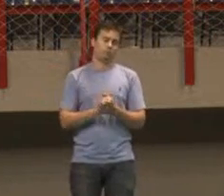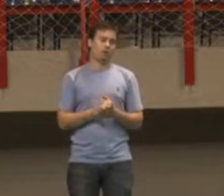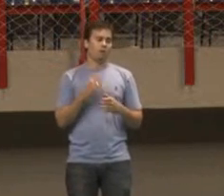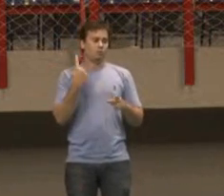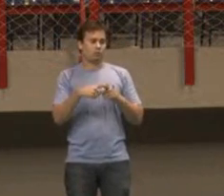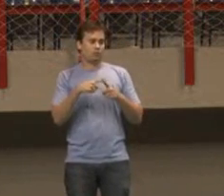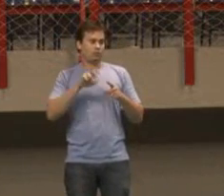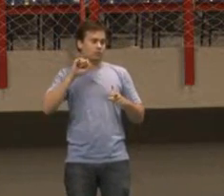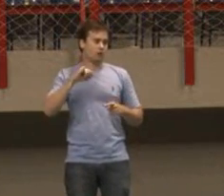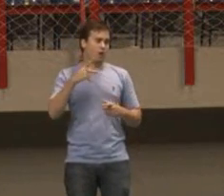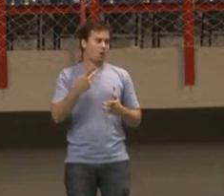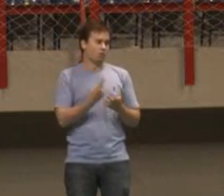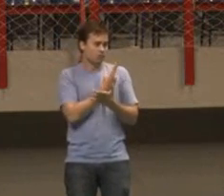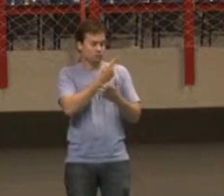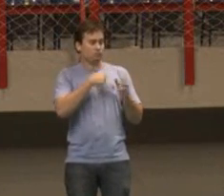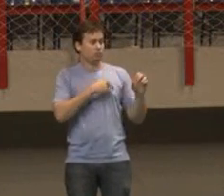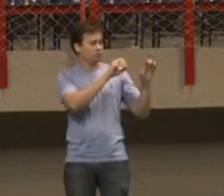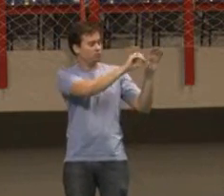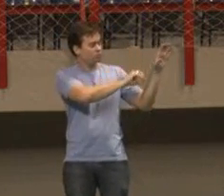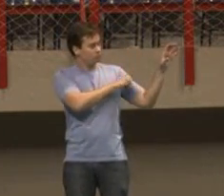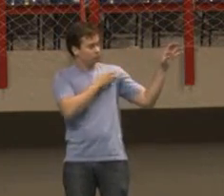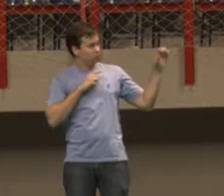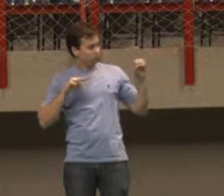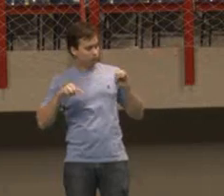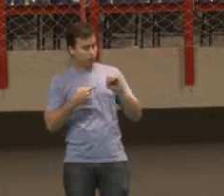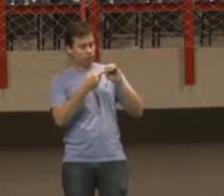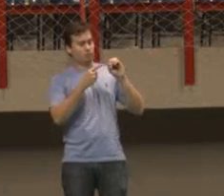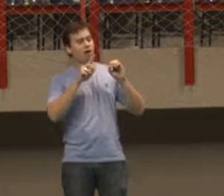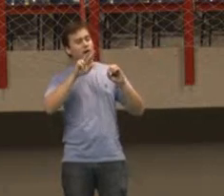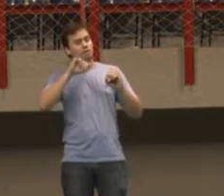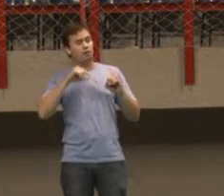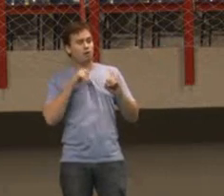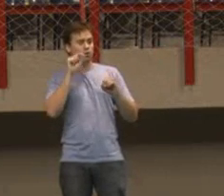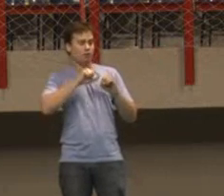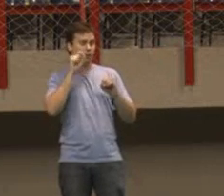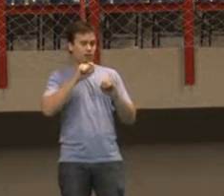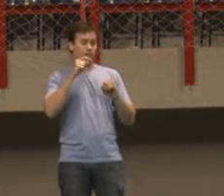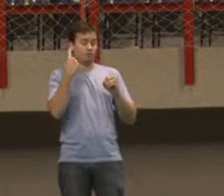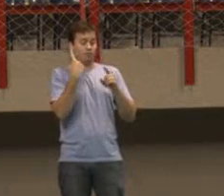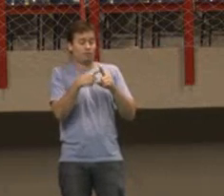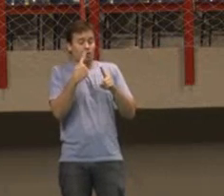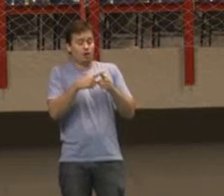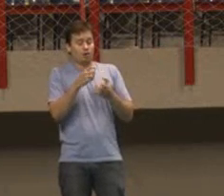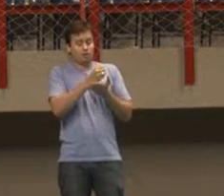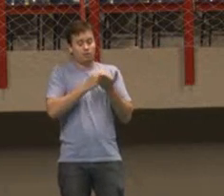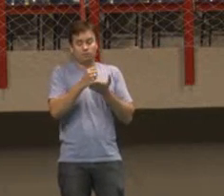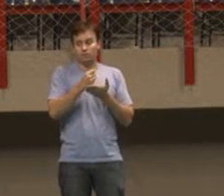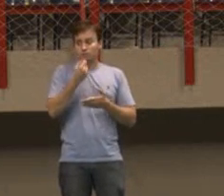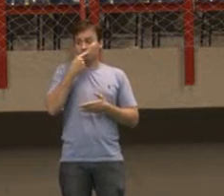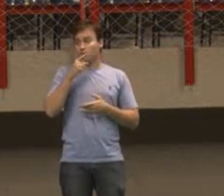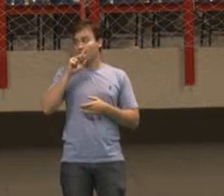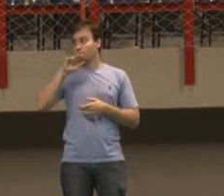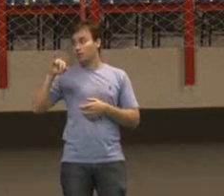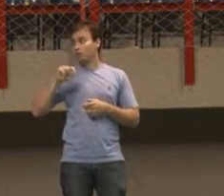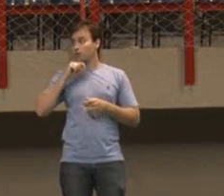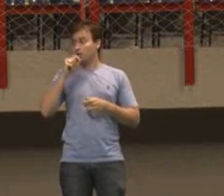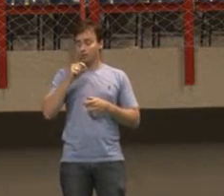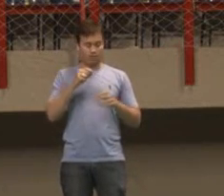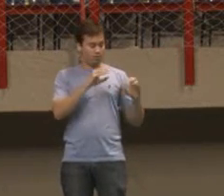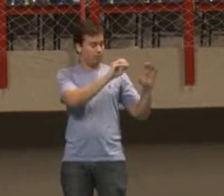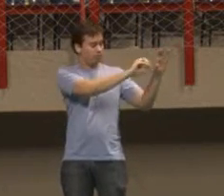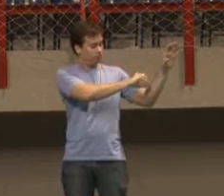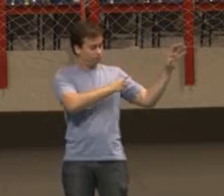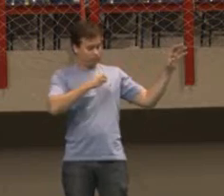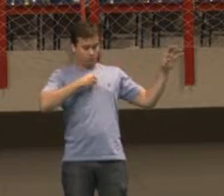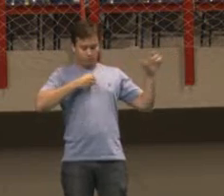fecundação, o que vai acontecer por ação da pílula no dia seguinte? Não haverá o que, pessoal? A